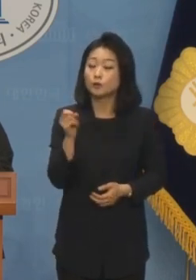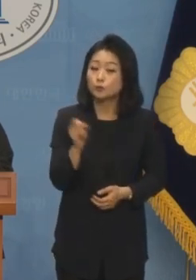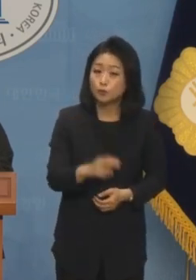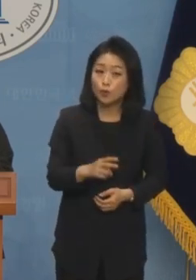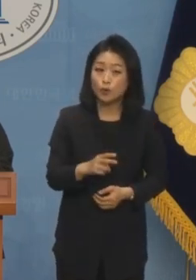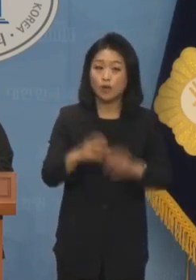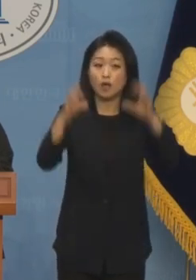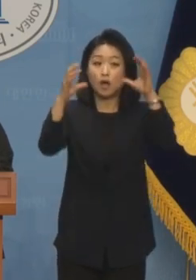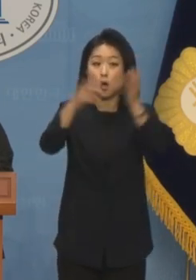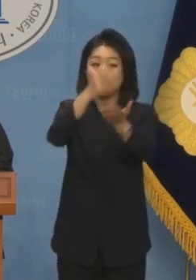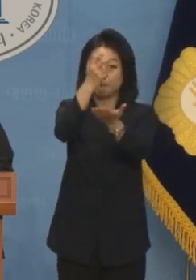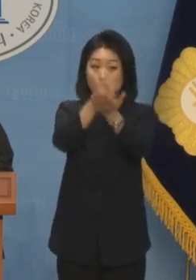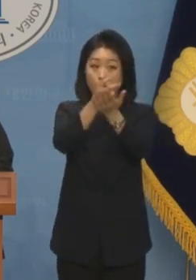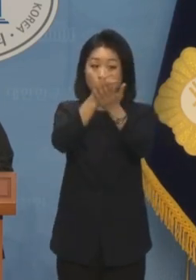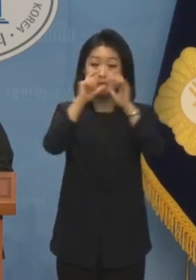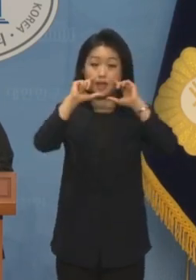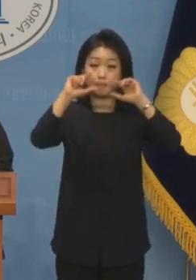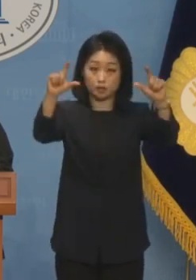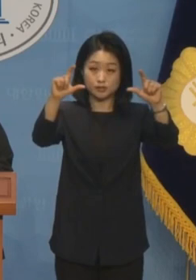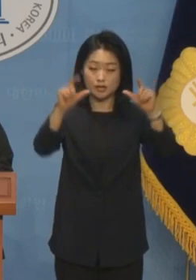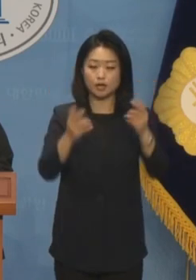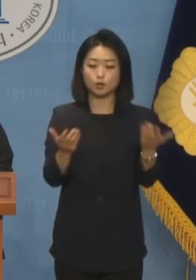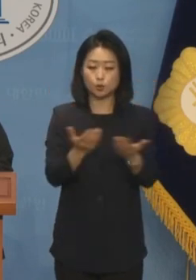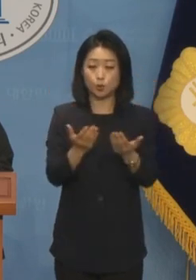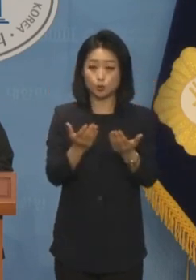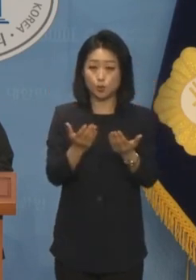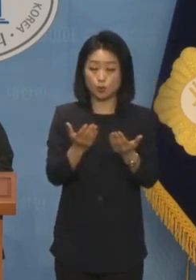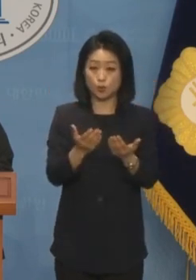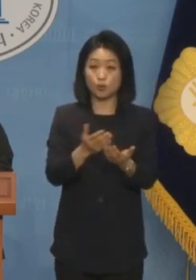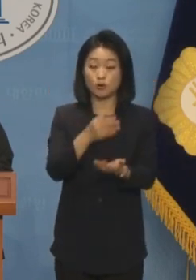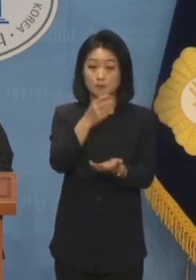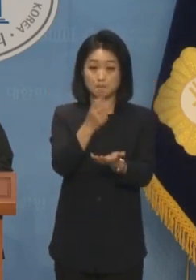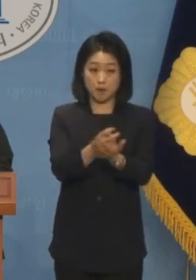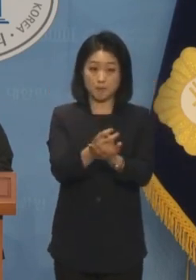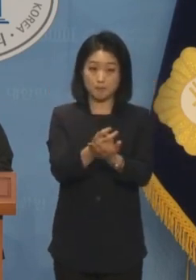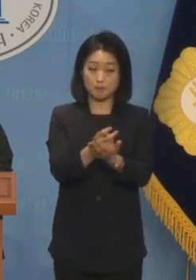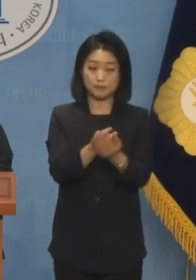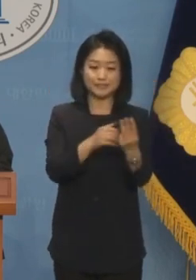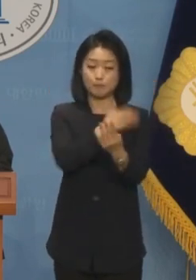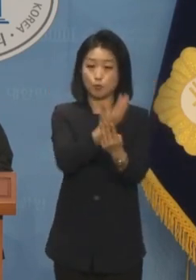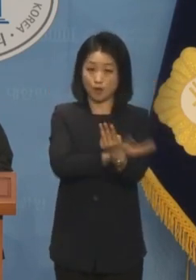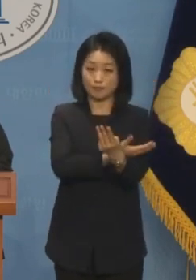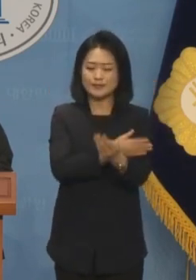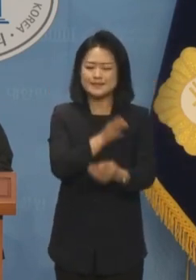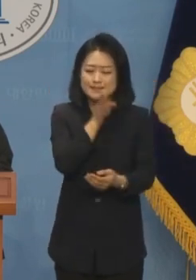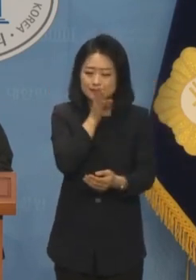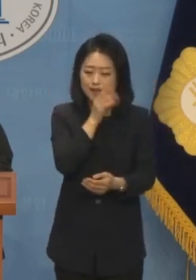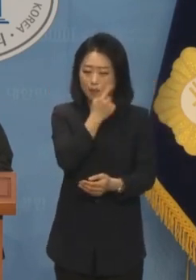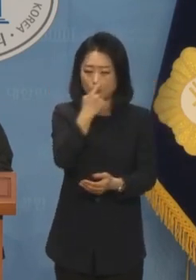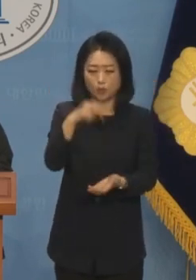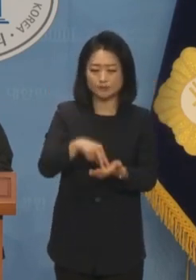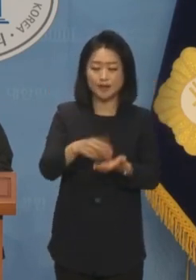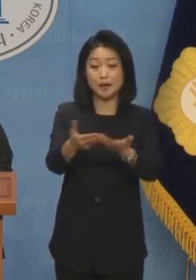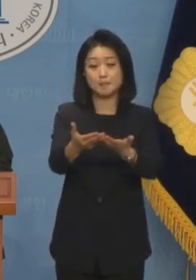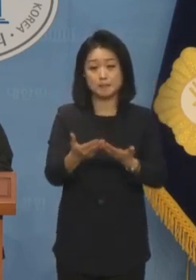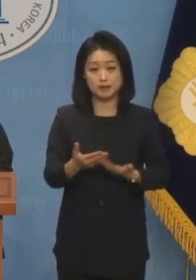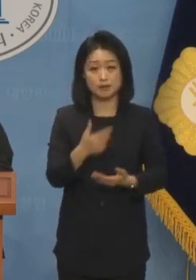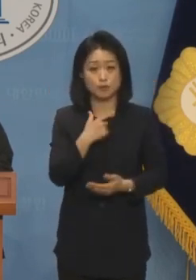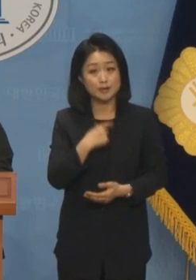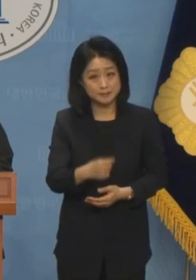아울러 헌법에도 명시된 노동 3권이 모든 현장에서 실질적으로 보장되는